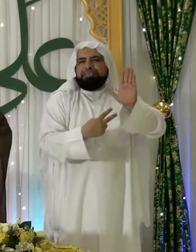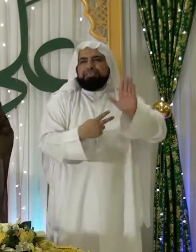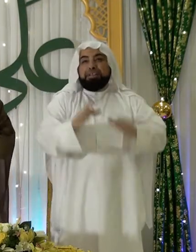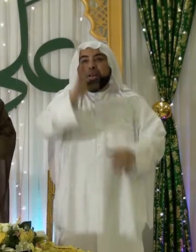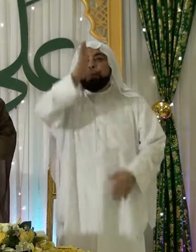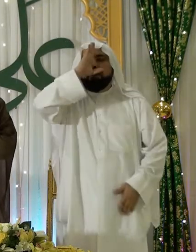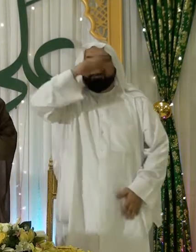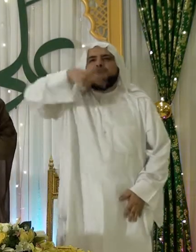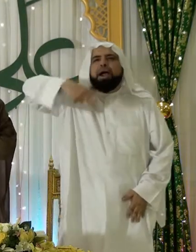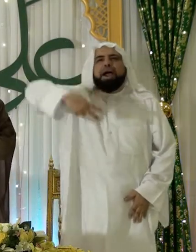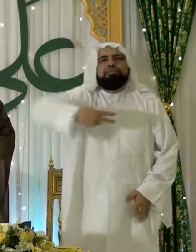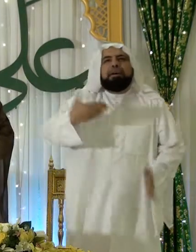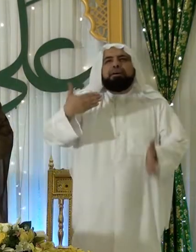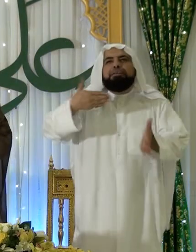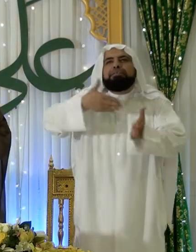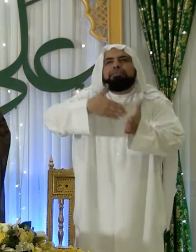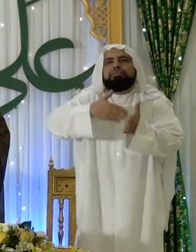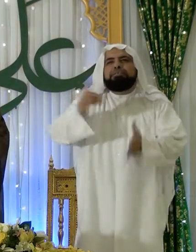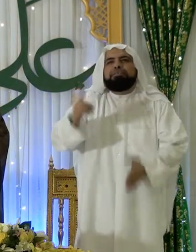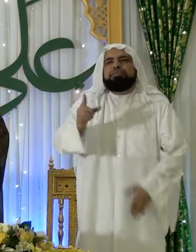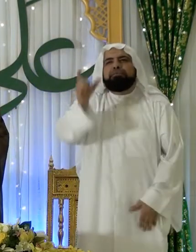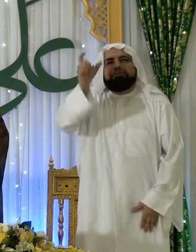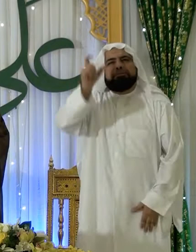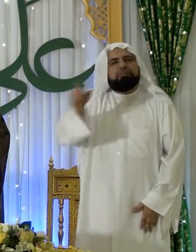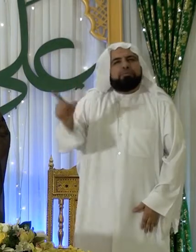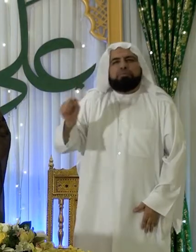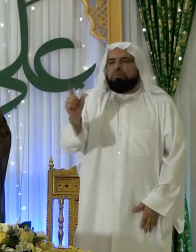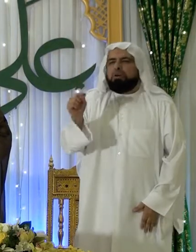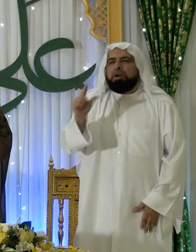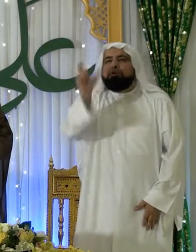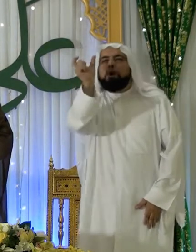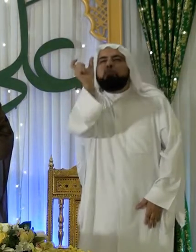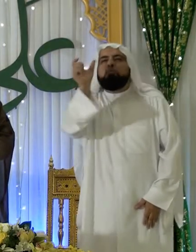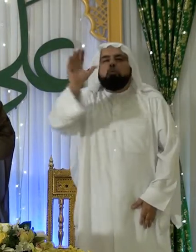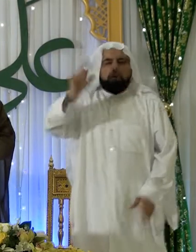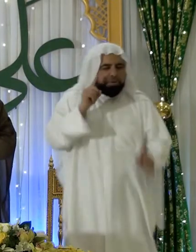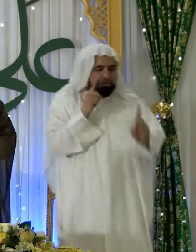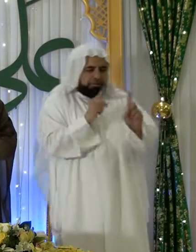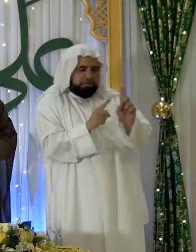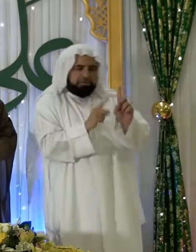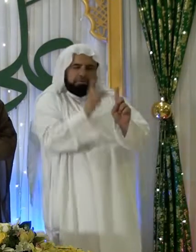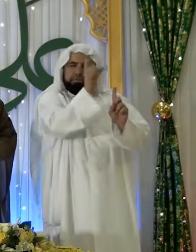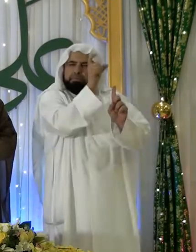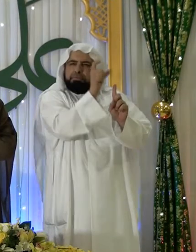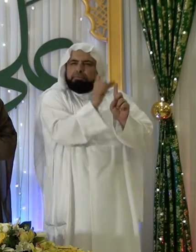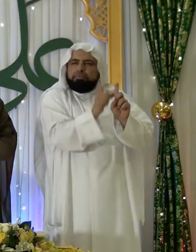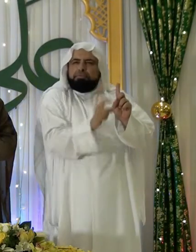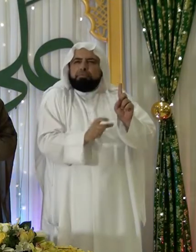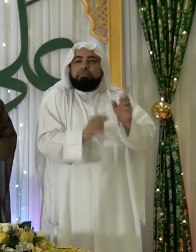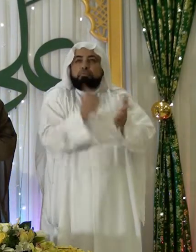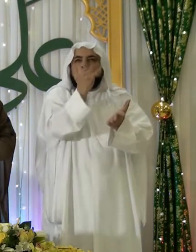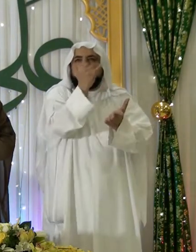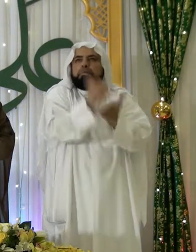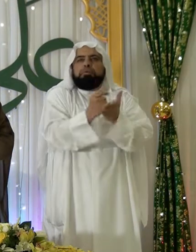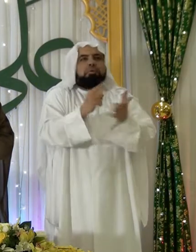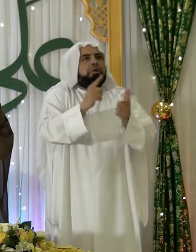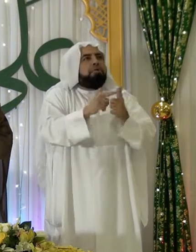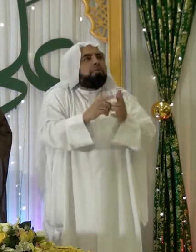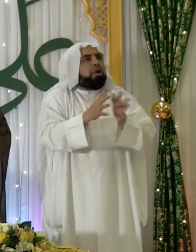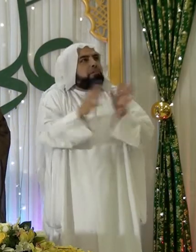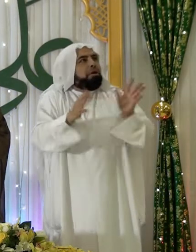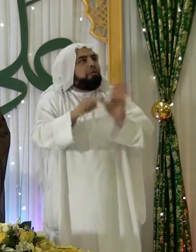علي الذي أعده رسول الله ذلك الإعداد